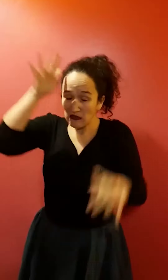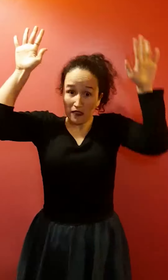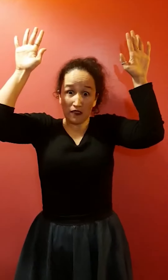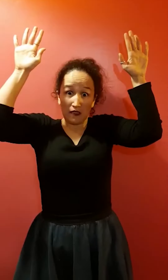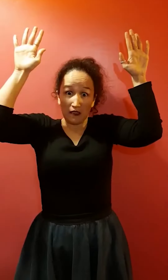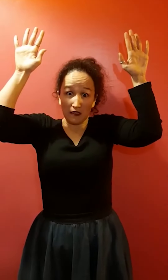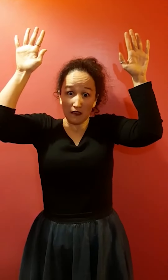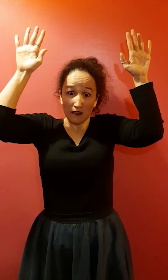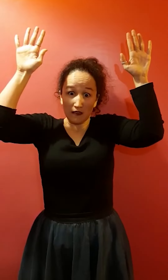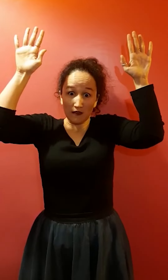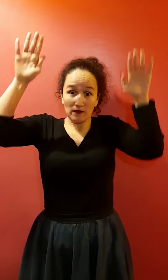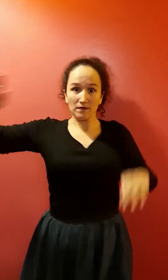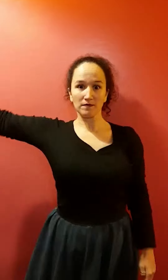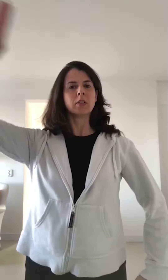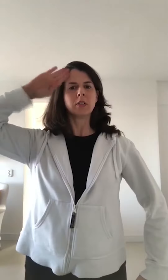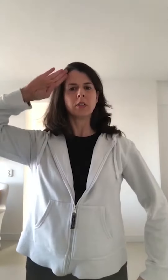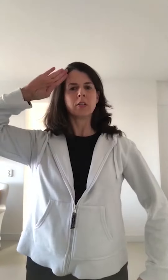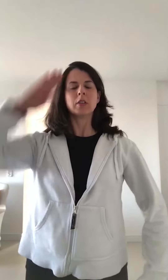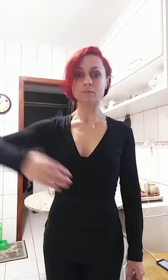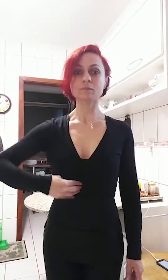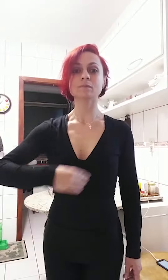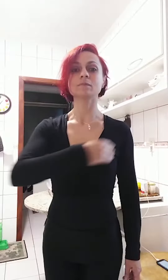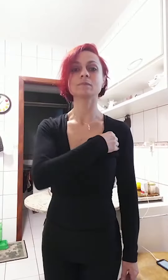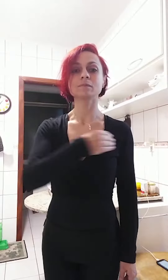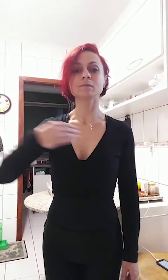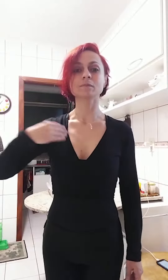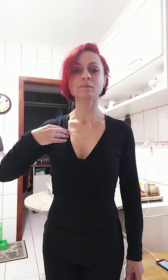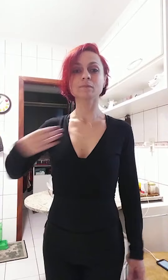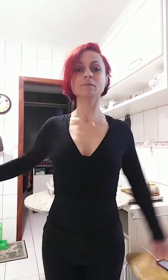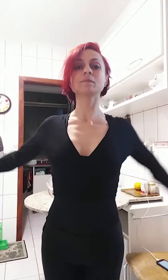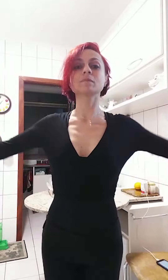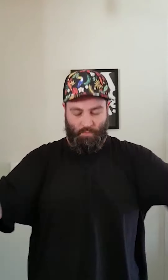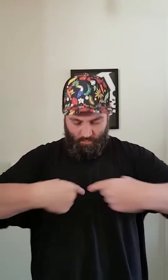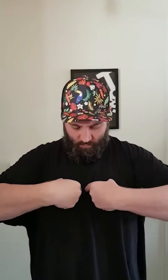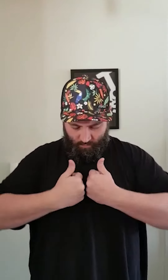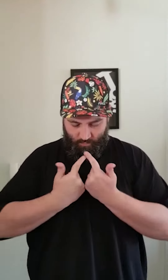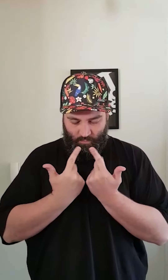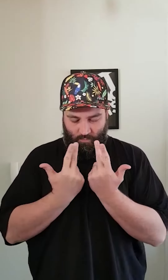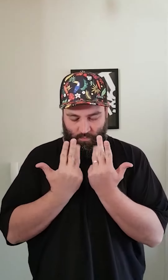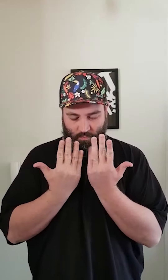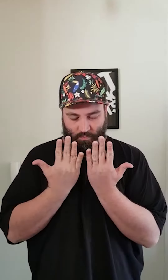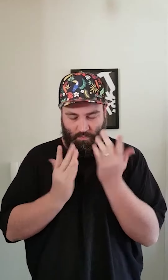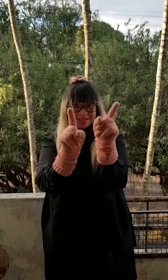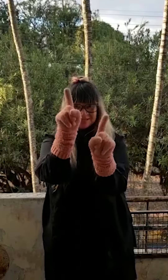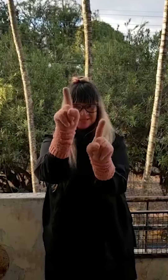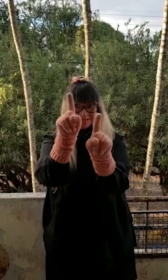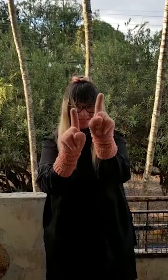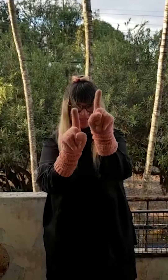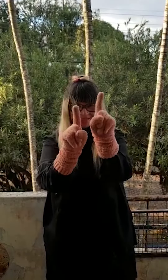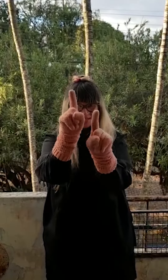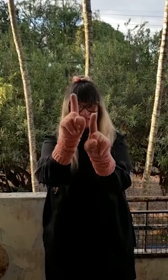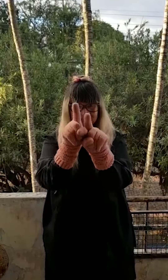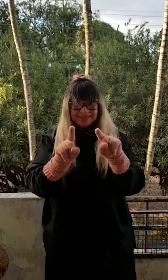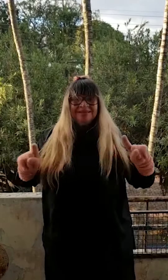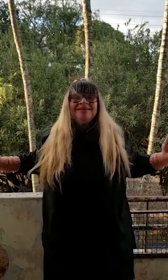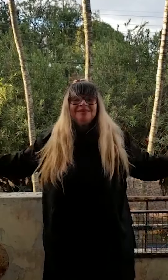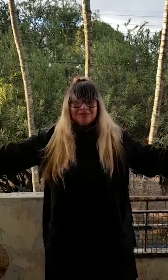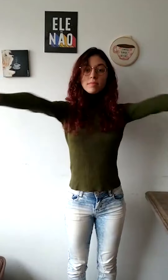ladrão. Somos da quadrilha, viva São João. Somos todos eles da ralé da realeza. Somos um